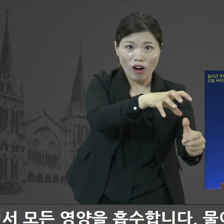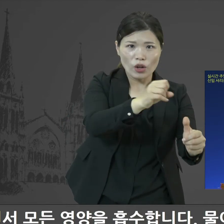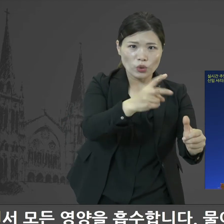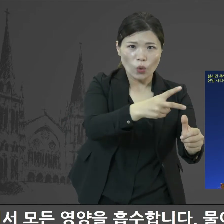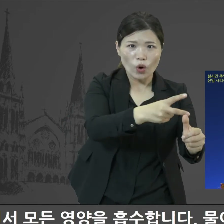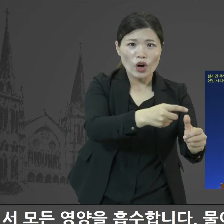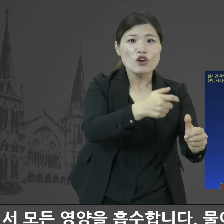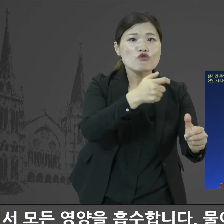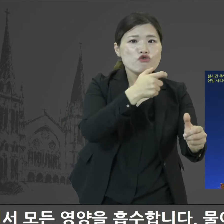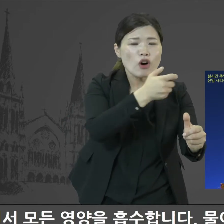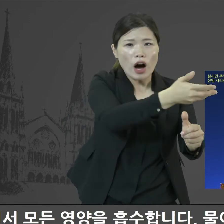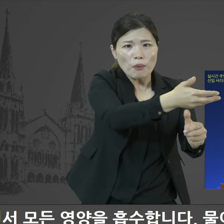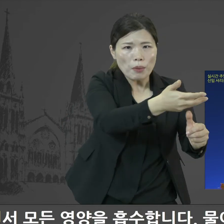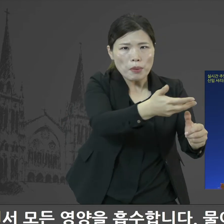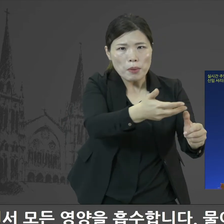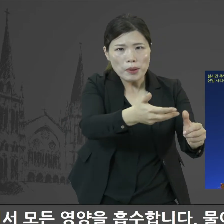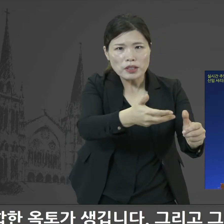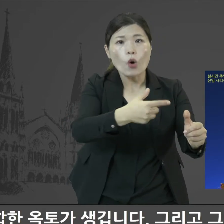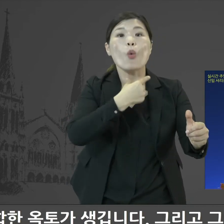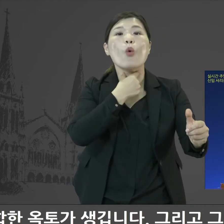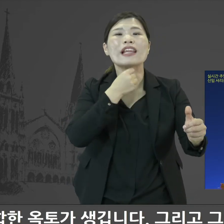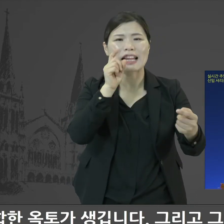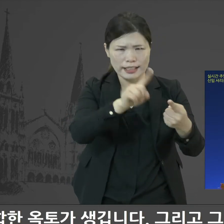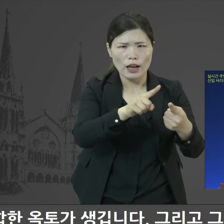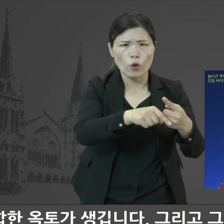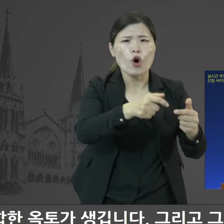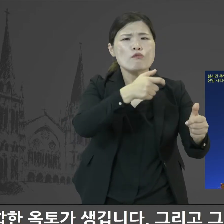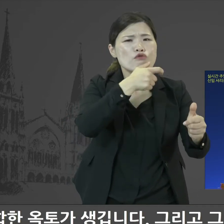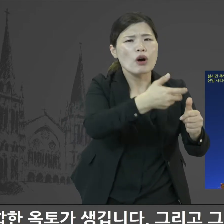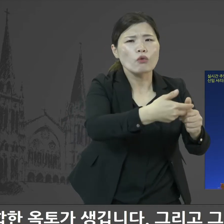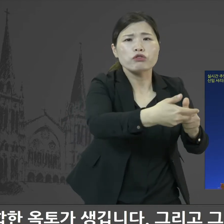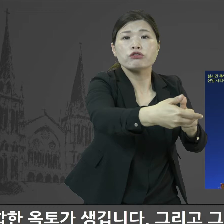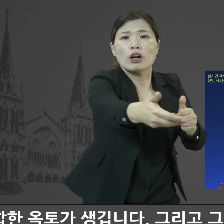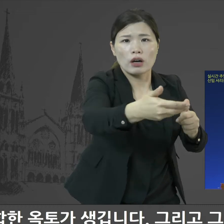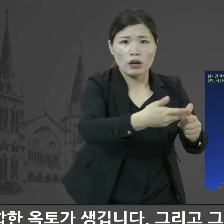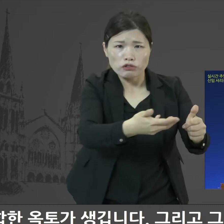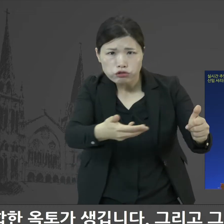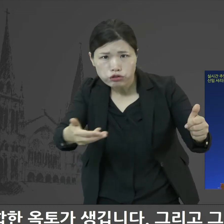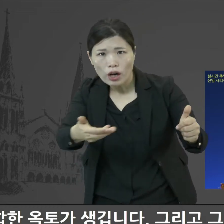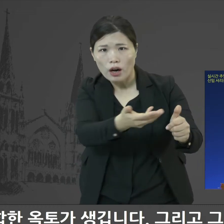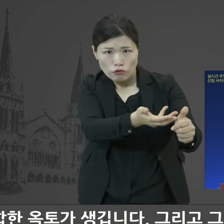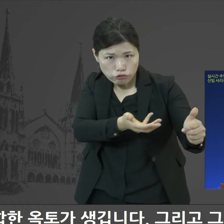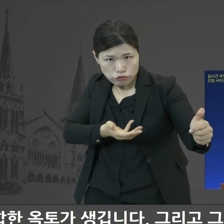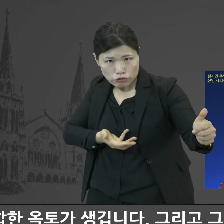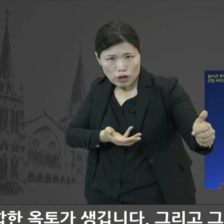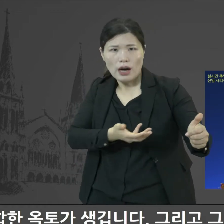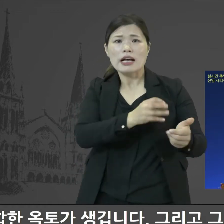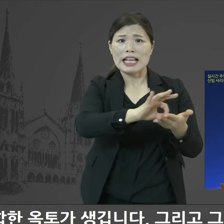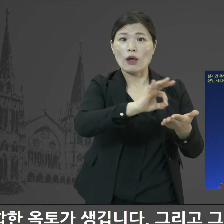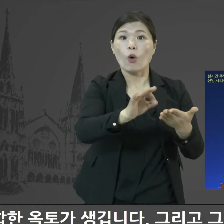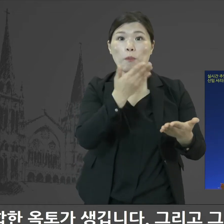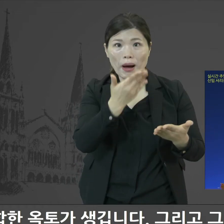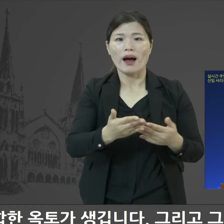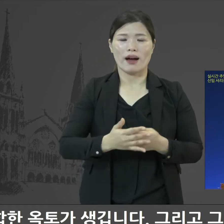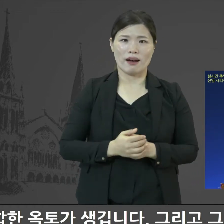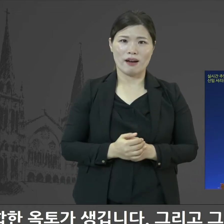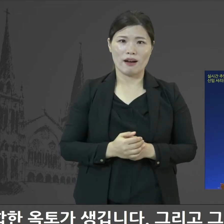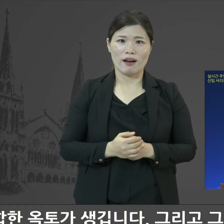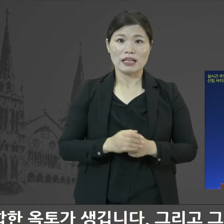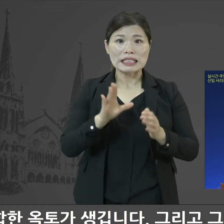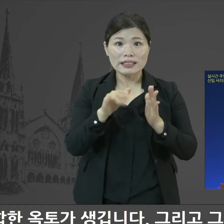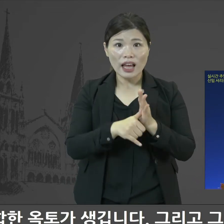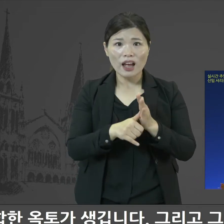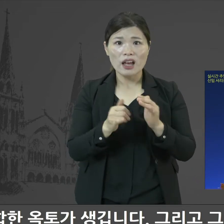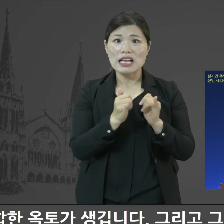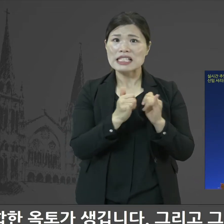통해서 원하는 곳으로 물길을 대어서 그곳에 물을 운반해서 사용하기도 했다고 합니다. 그럴 때는 사람의